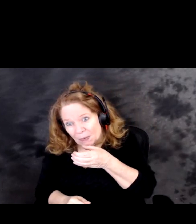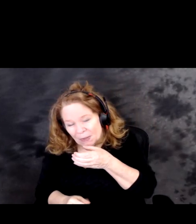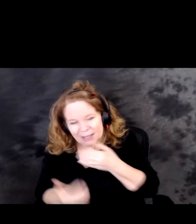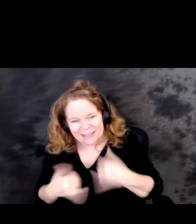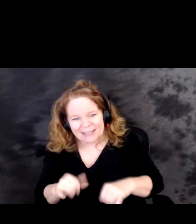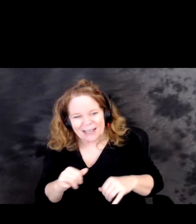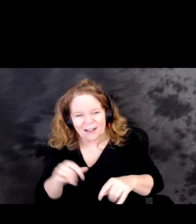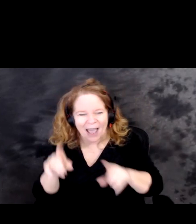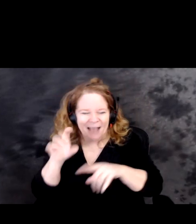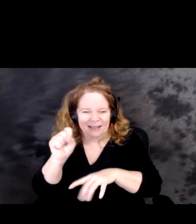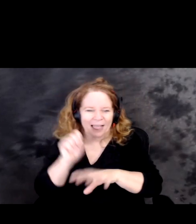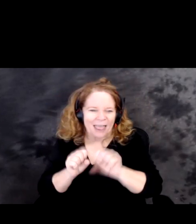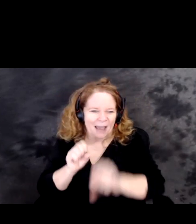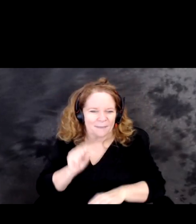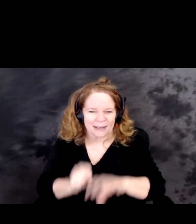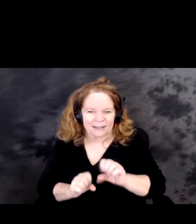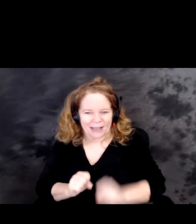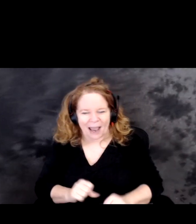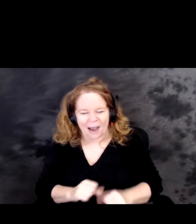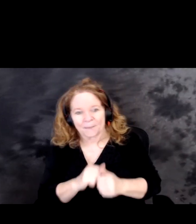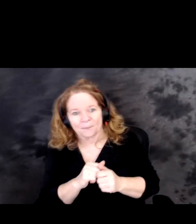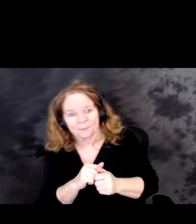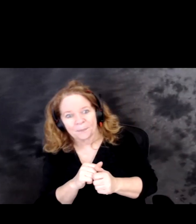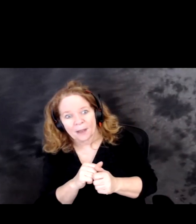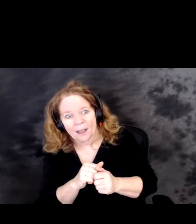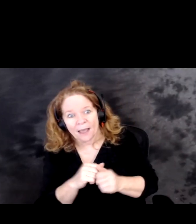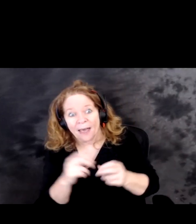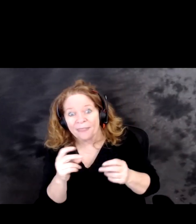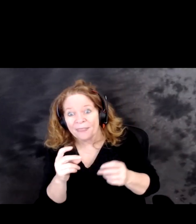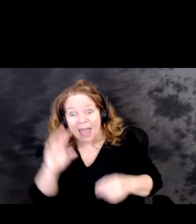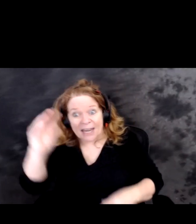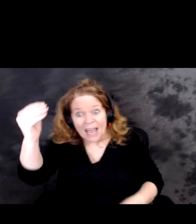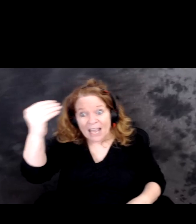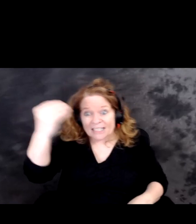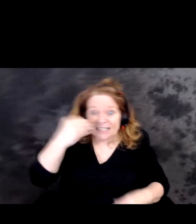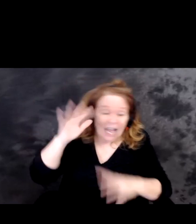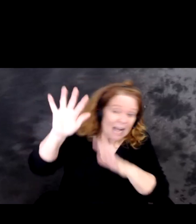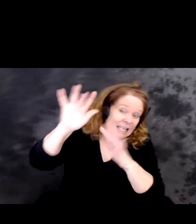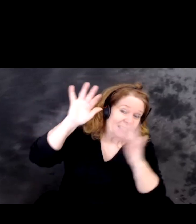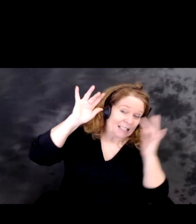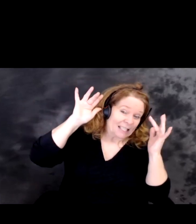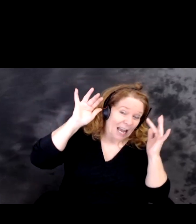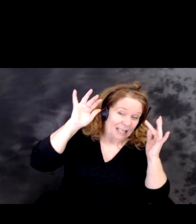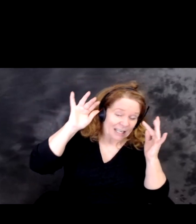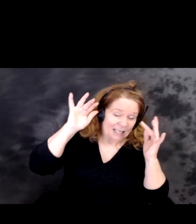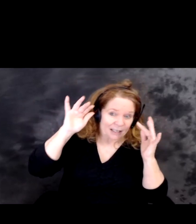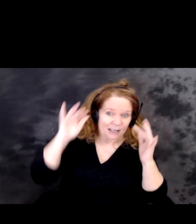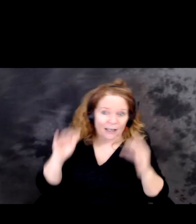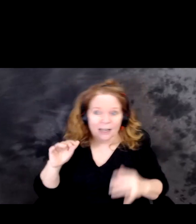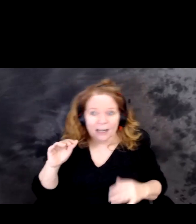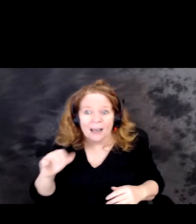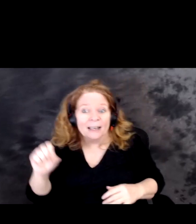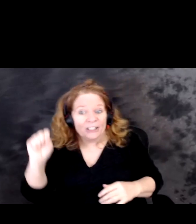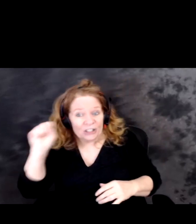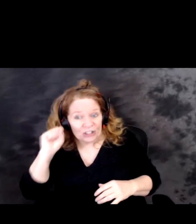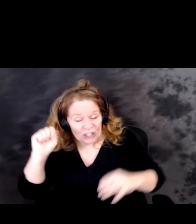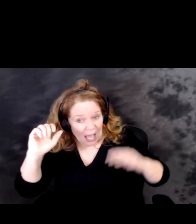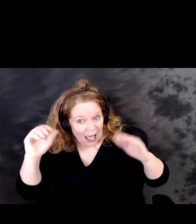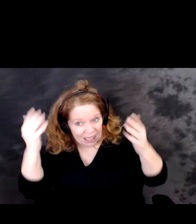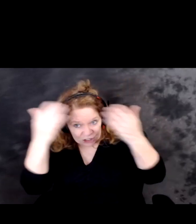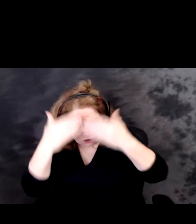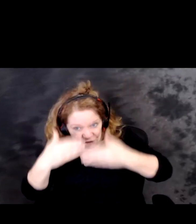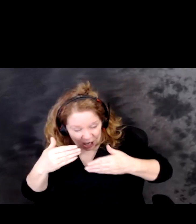malteada de arco iris. Y la abeja Shakey Shake vio